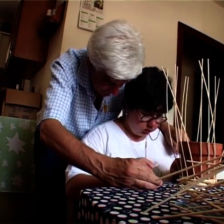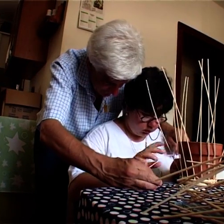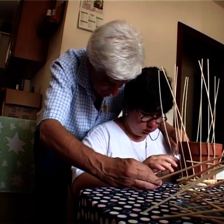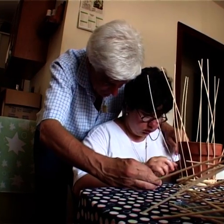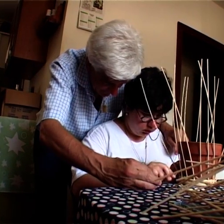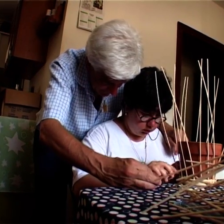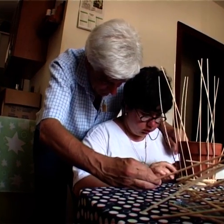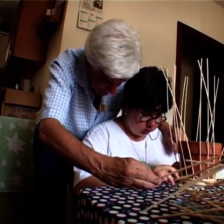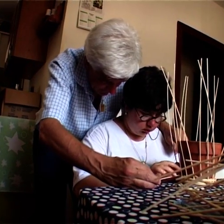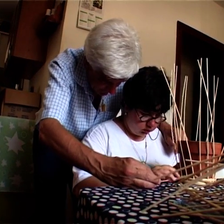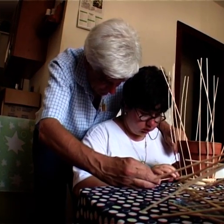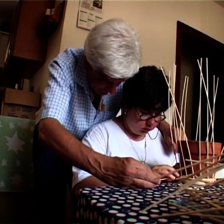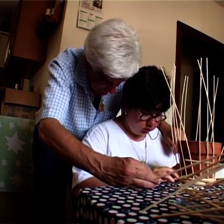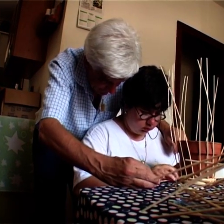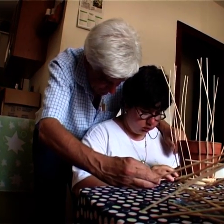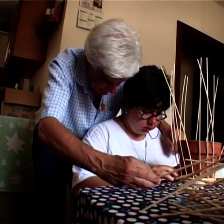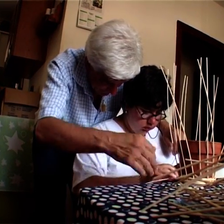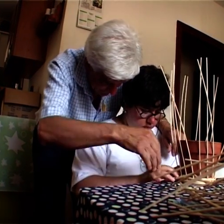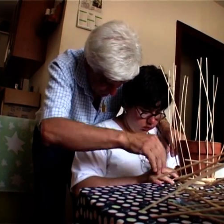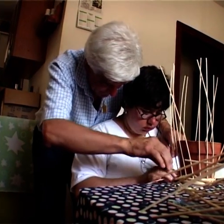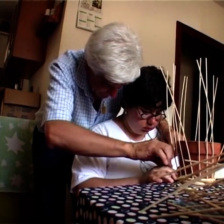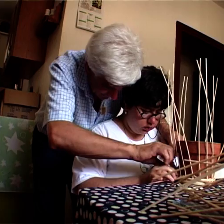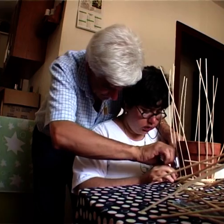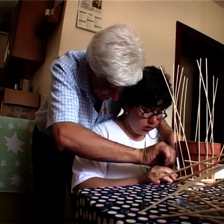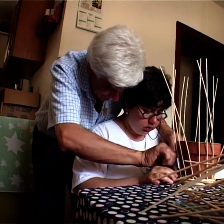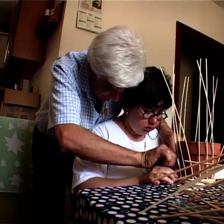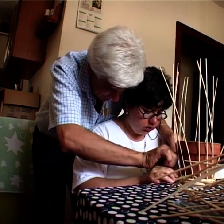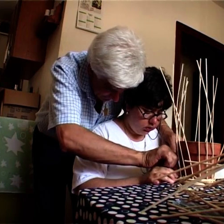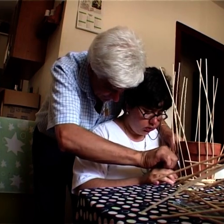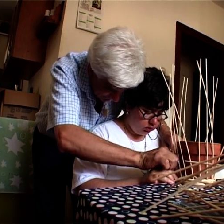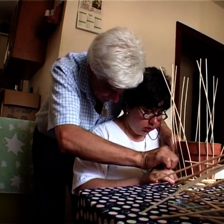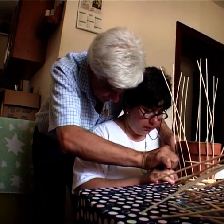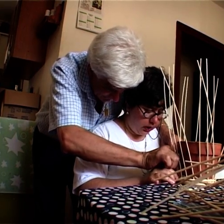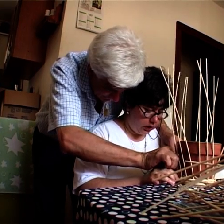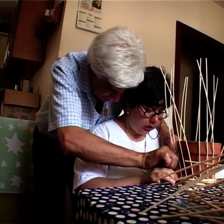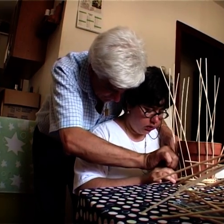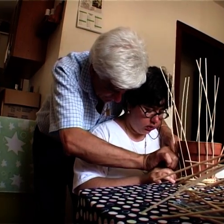il midollino. Qui lo vediamo in un laboratorio alle prese con i suoi allievi.